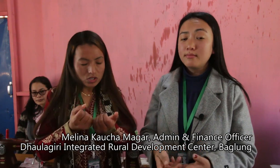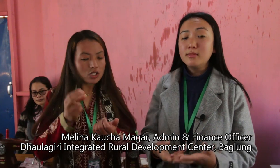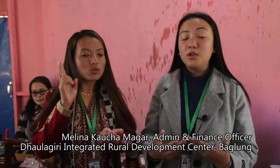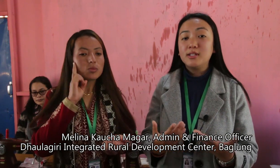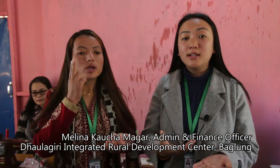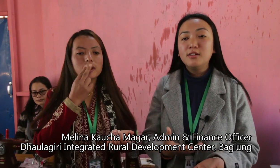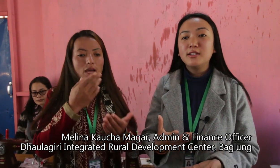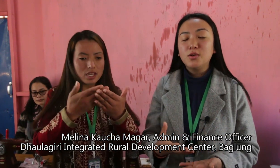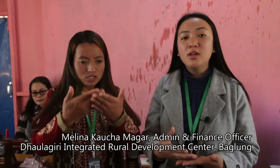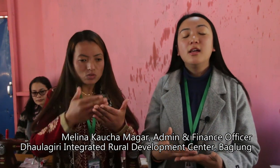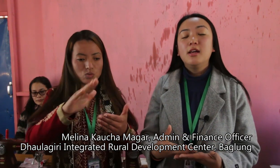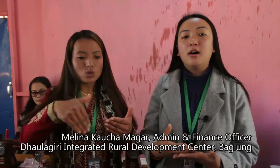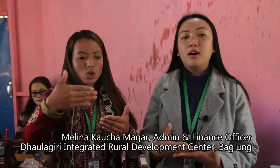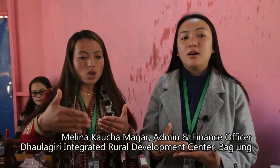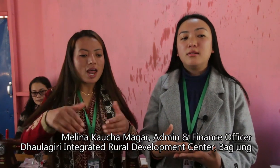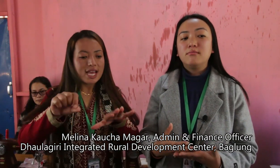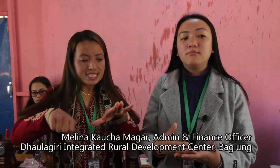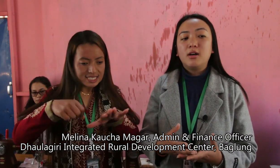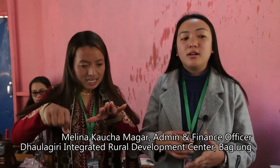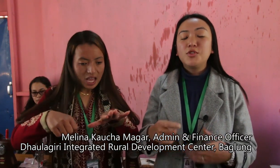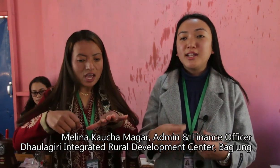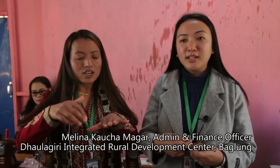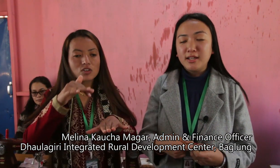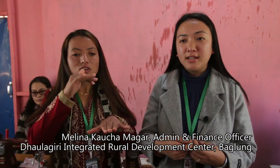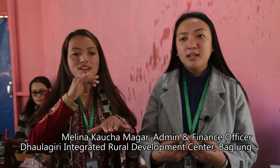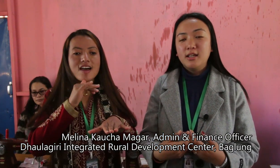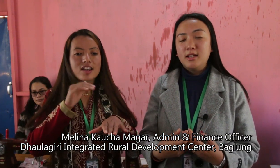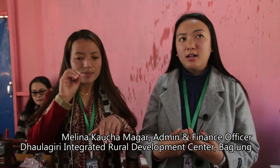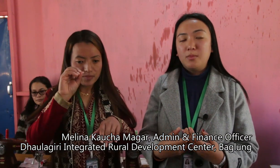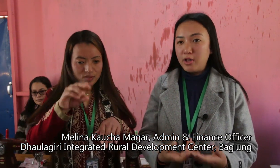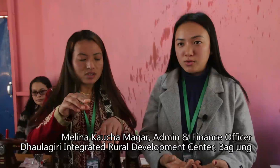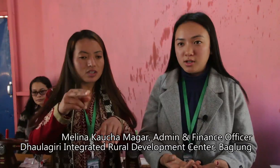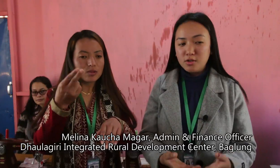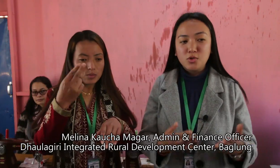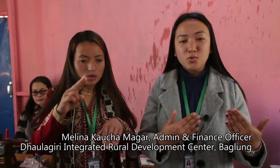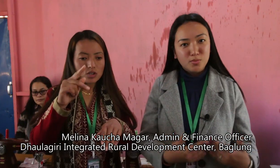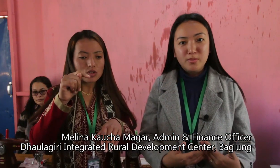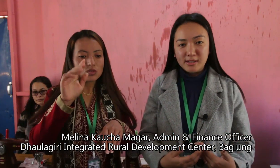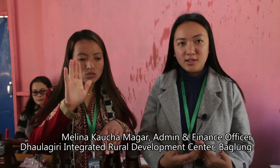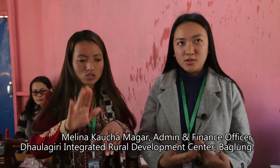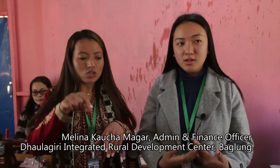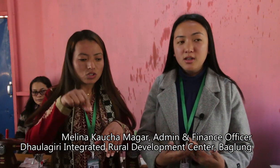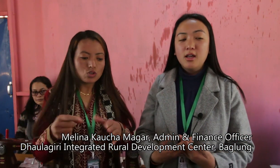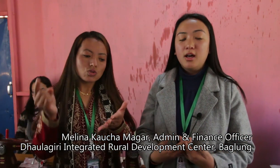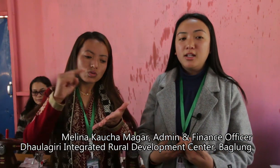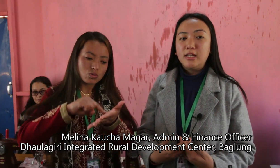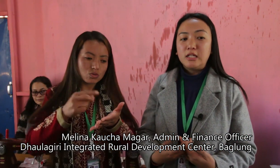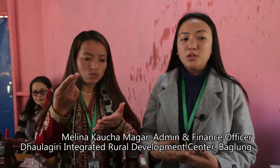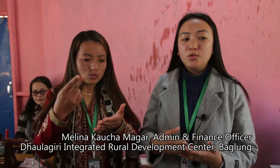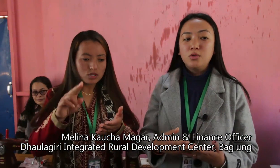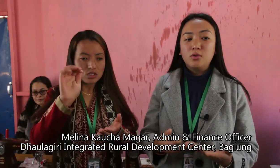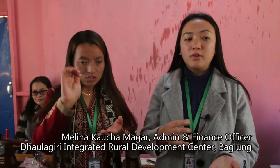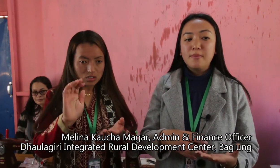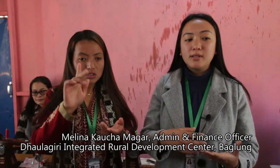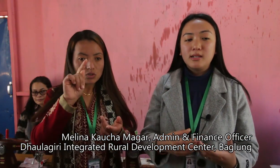चाहिँ टेलरिङको ट्रेनिङ दिने भएको छ र त्यो सुरु पनि भइसकेको छ अनि